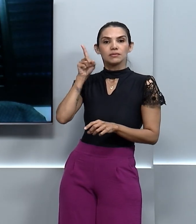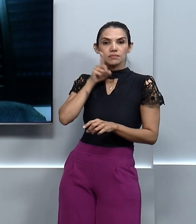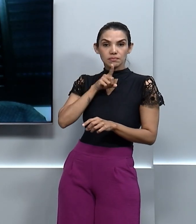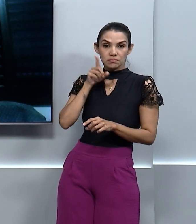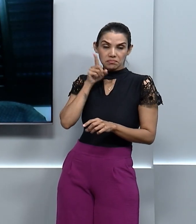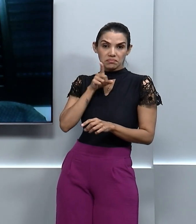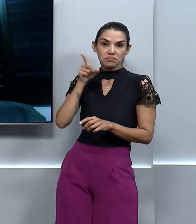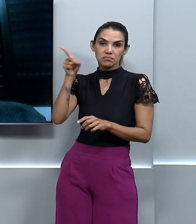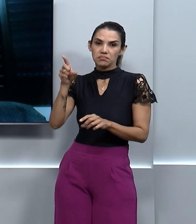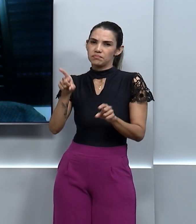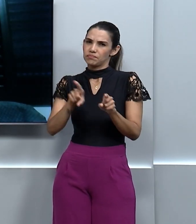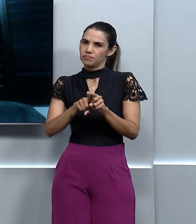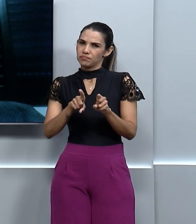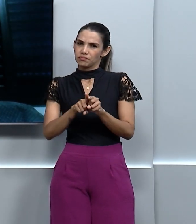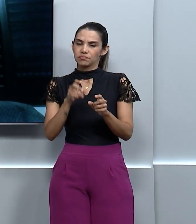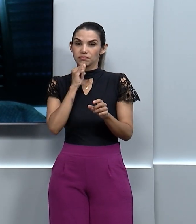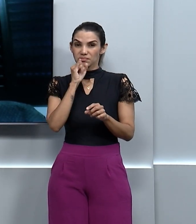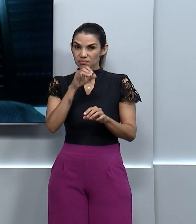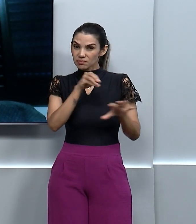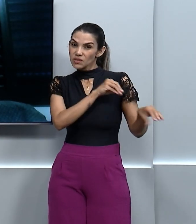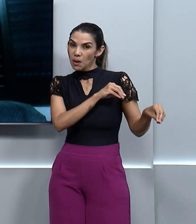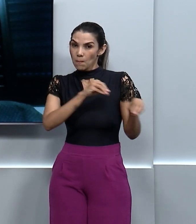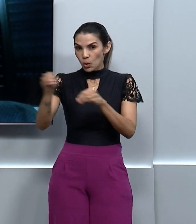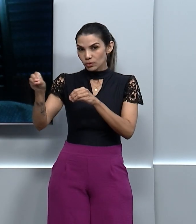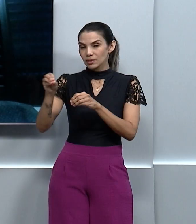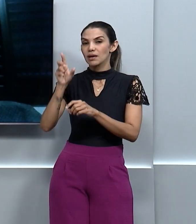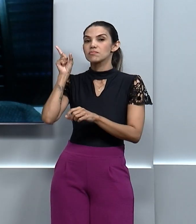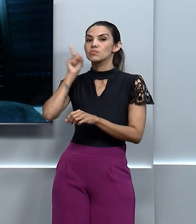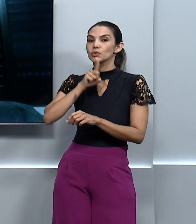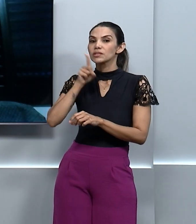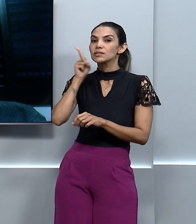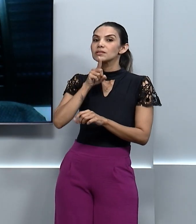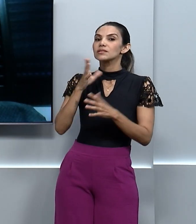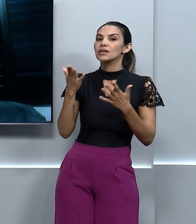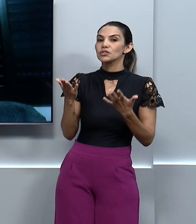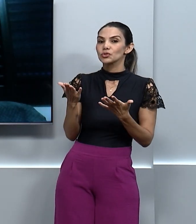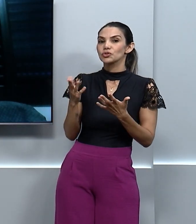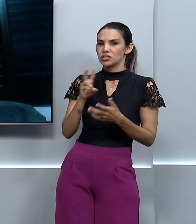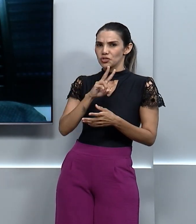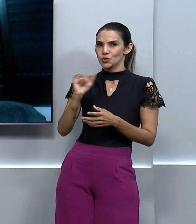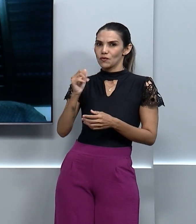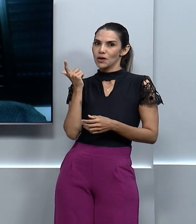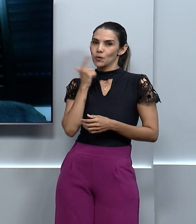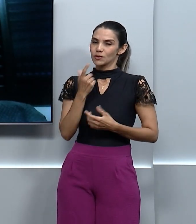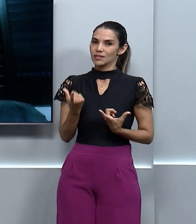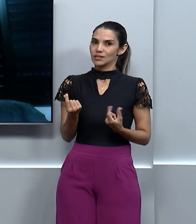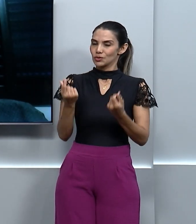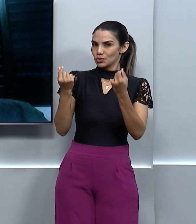nessa ideia de que se mudar para lá é uma porta de entrada aí para a riqueza.